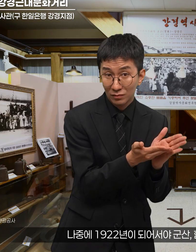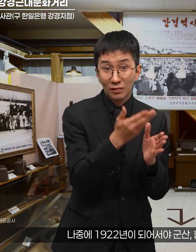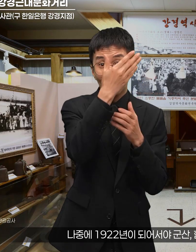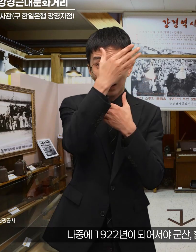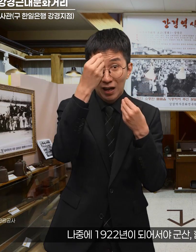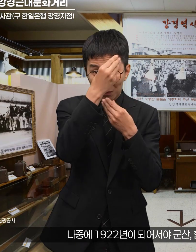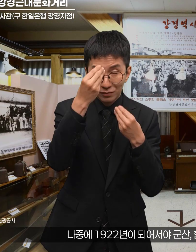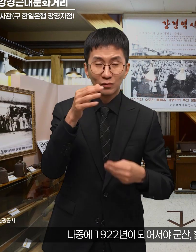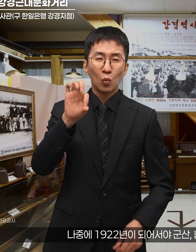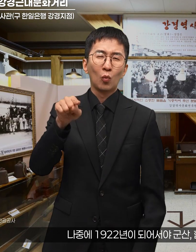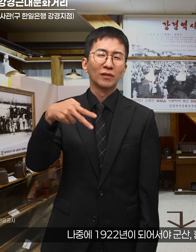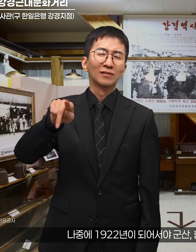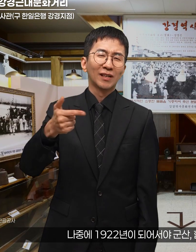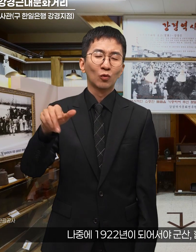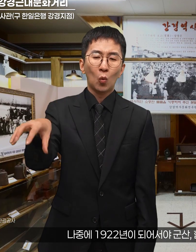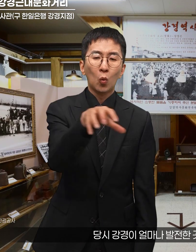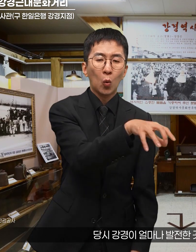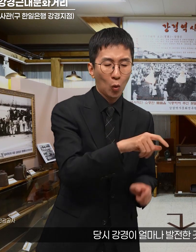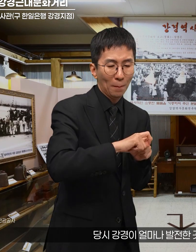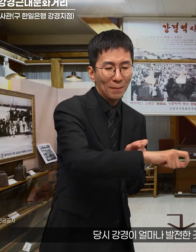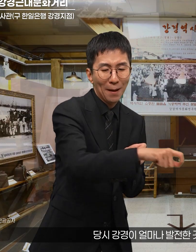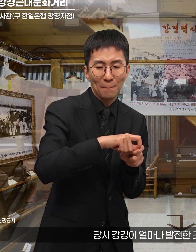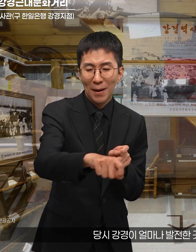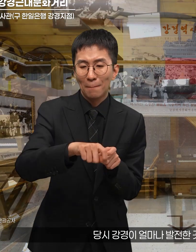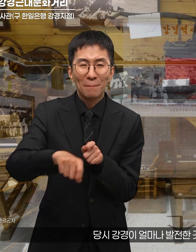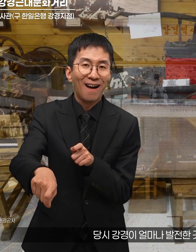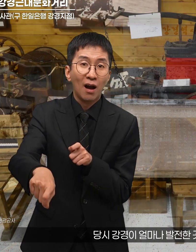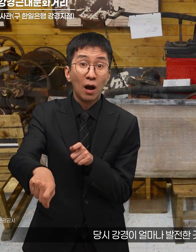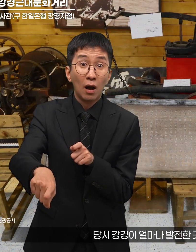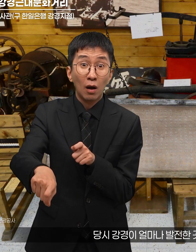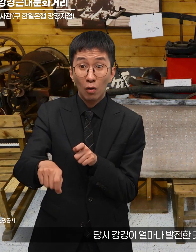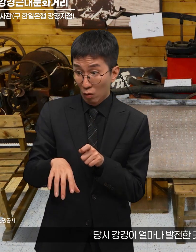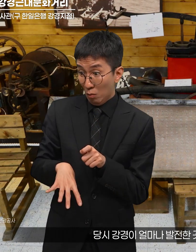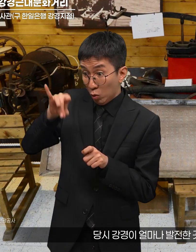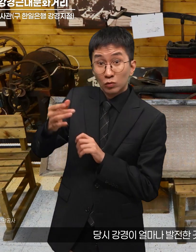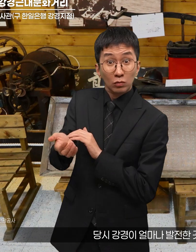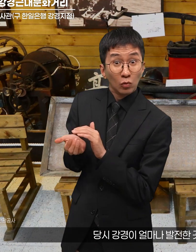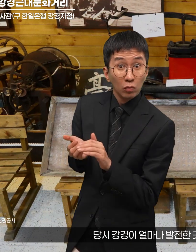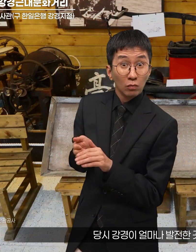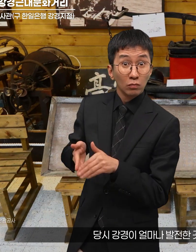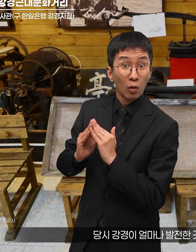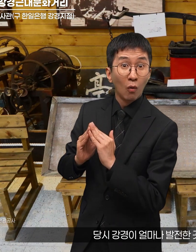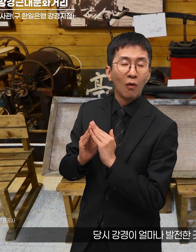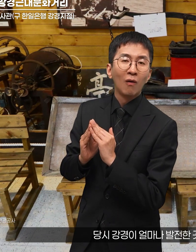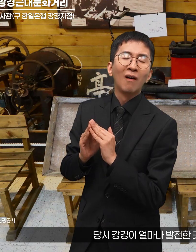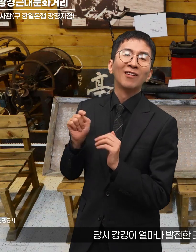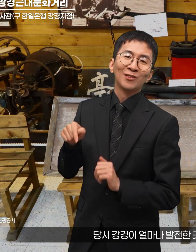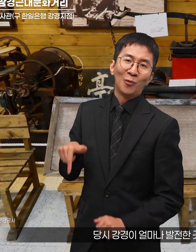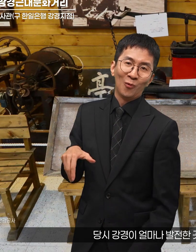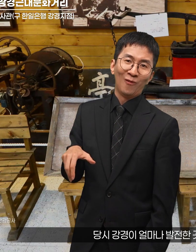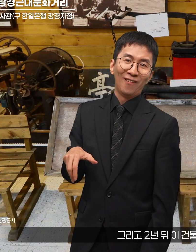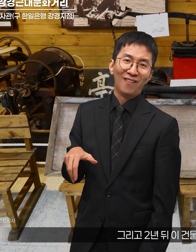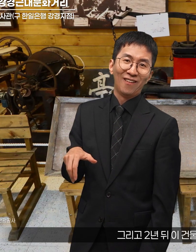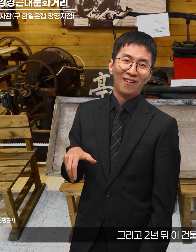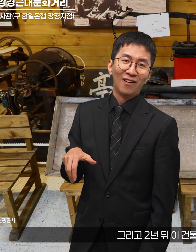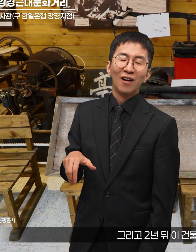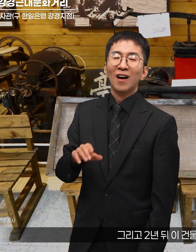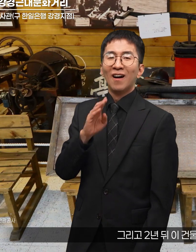원산에 설치했다고 하니 당시 강경이 얼마나 발전한 곳인지 알 수 있습니다. 그리고 2년 뒤